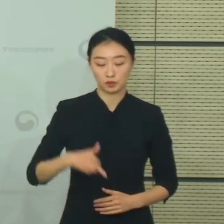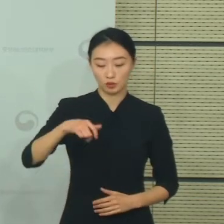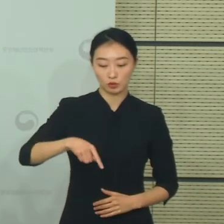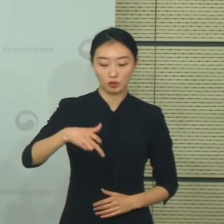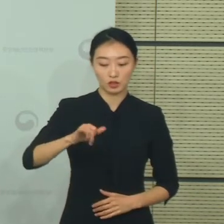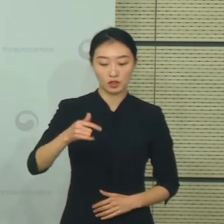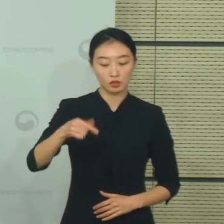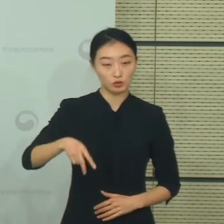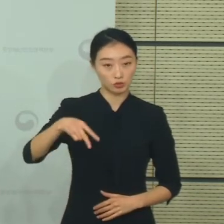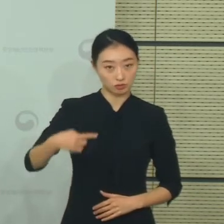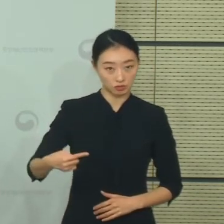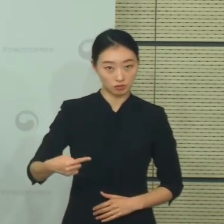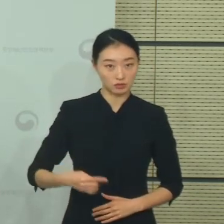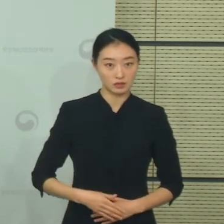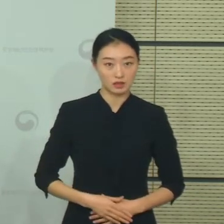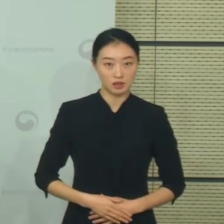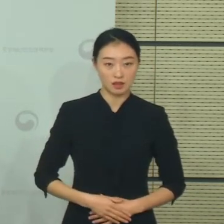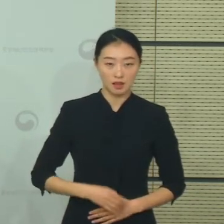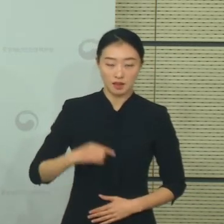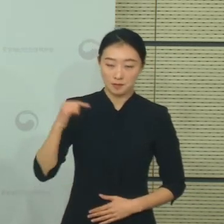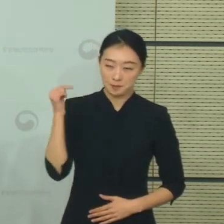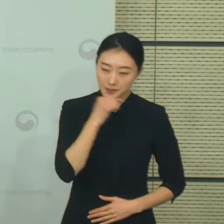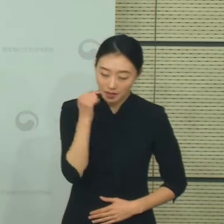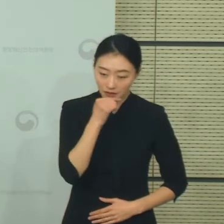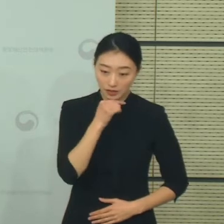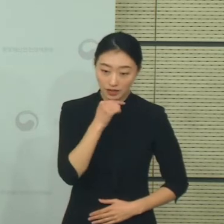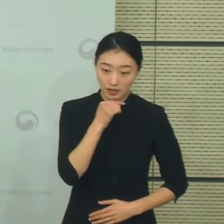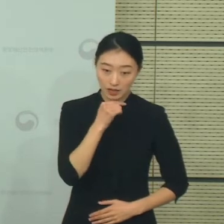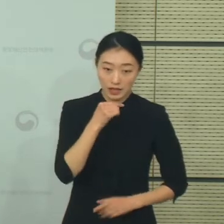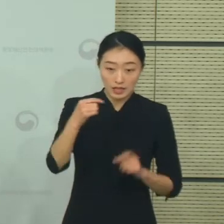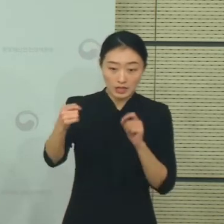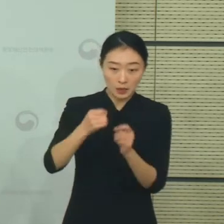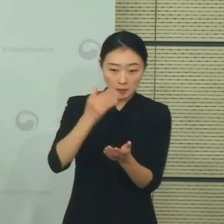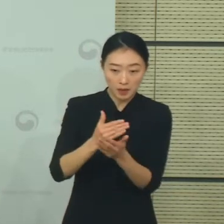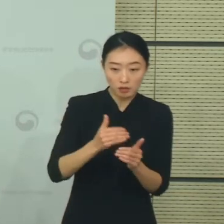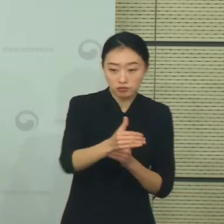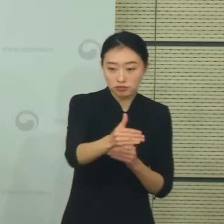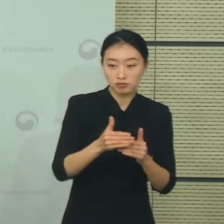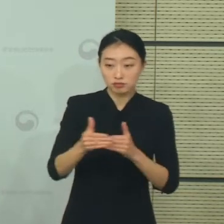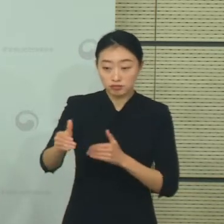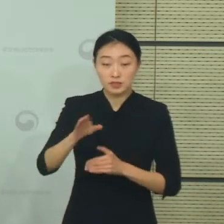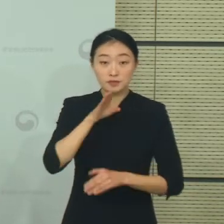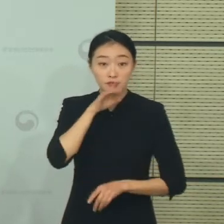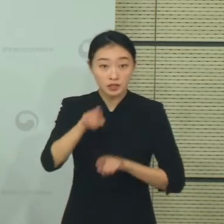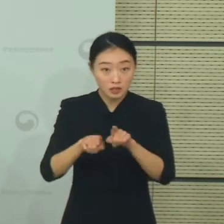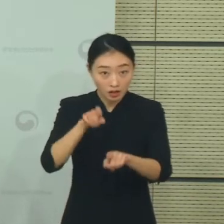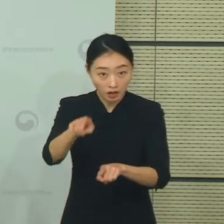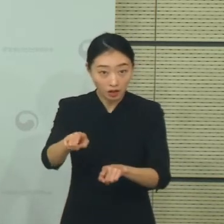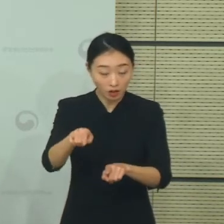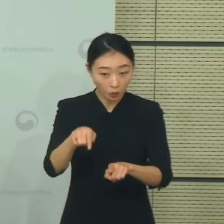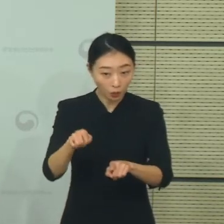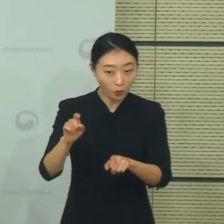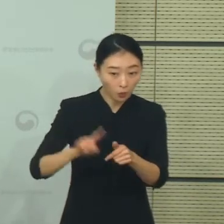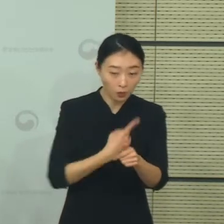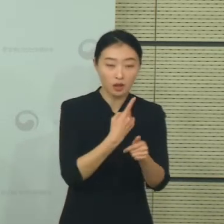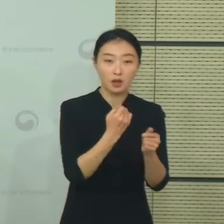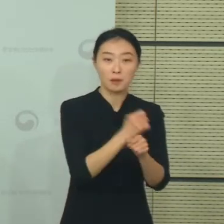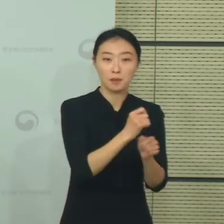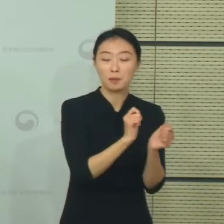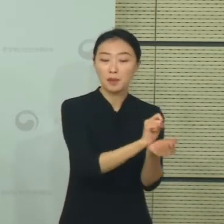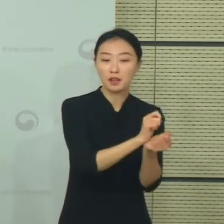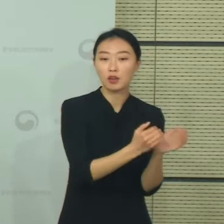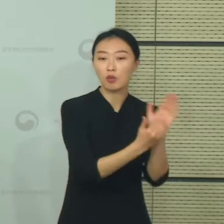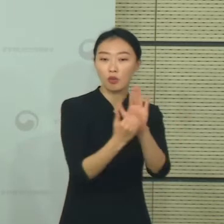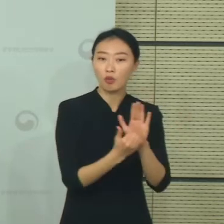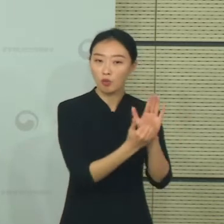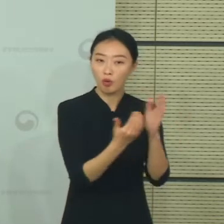쿠키뉴스 김양균입니다. 강화된 사회적 거리두기 실시 관련해 방역 업무 관련한 추가 인력 투입을 고려하고